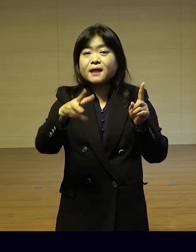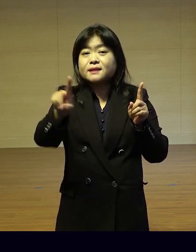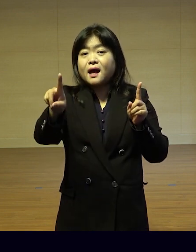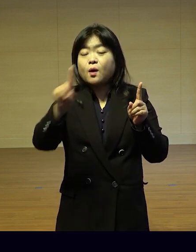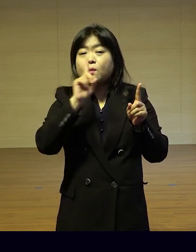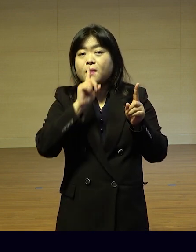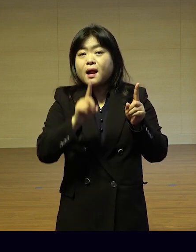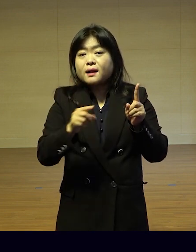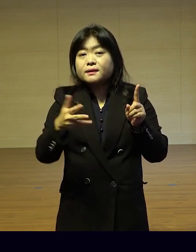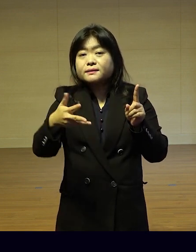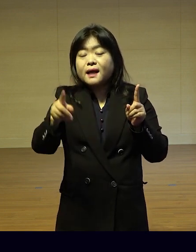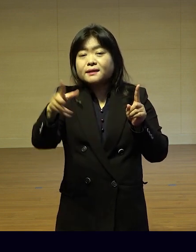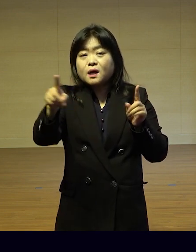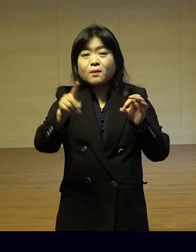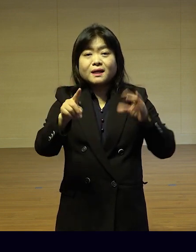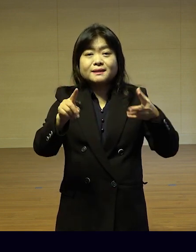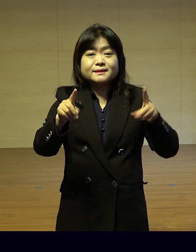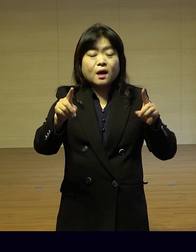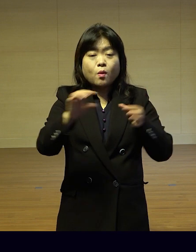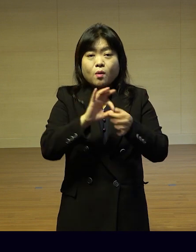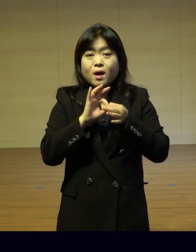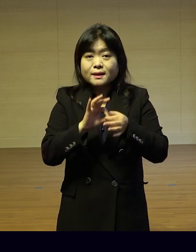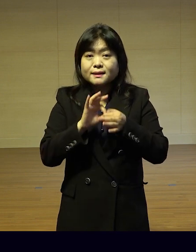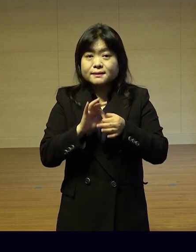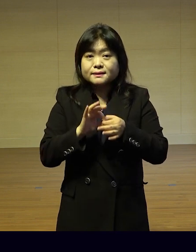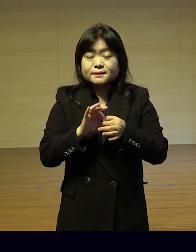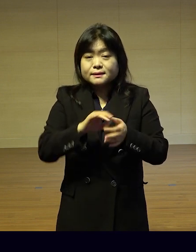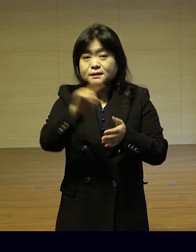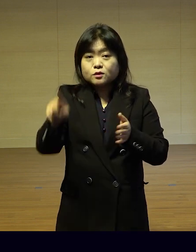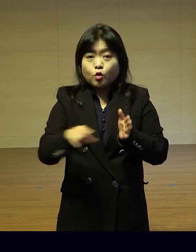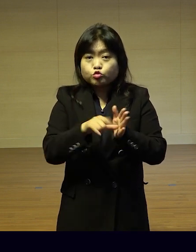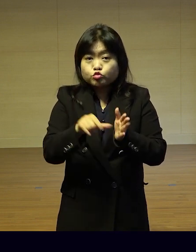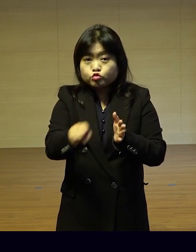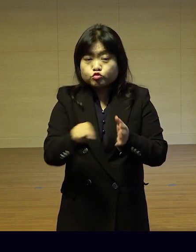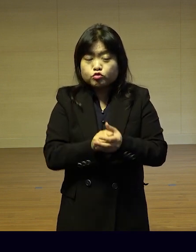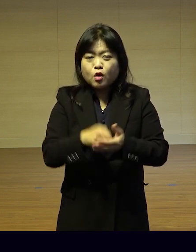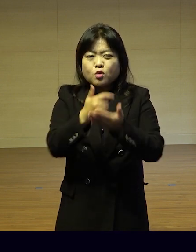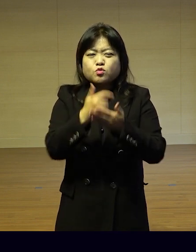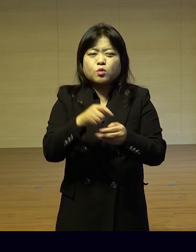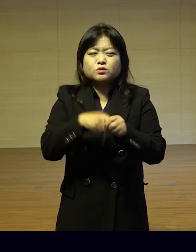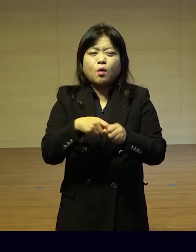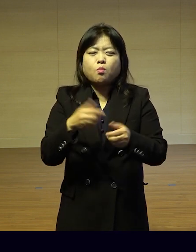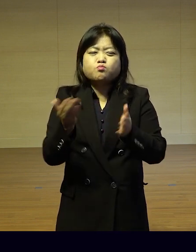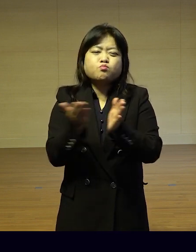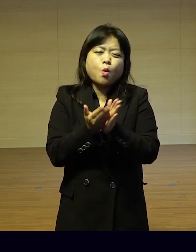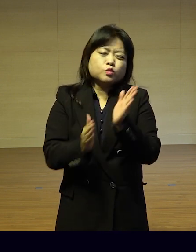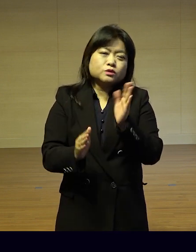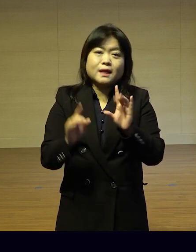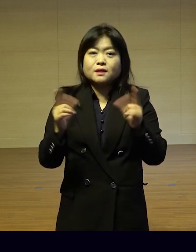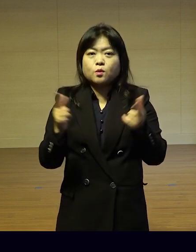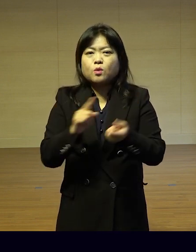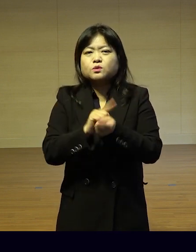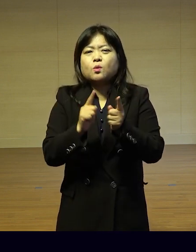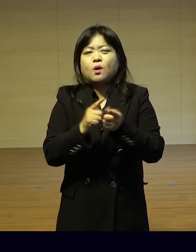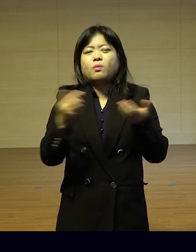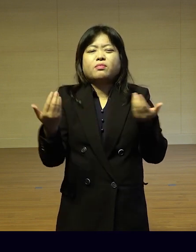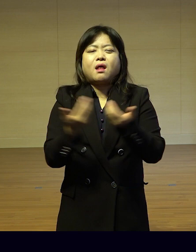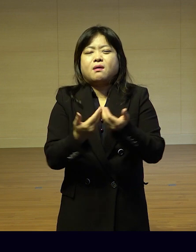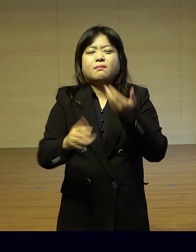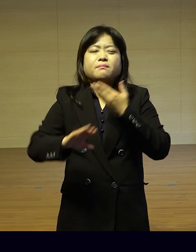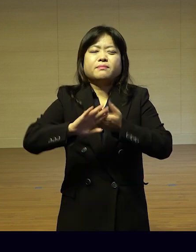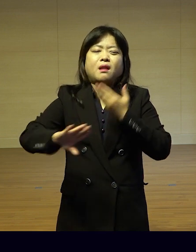보통 이야기를 하는데, 그 일자와 타자의 관계는 이 경우에 논리적 모순 관계에 있는 것이 아니고 서로 다를